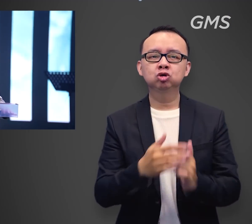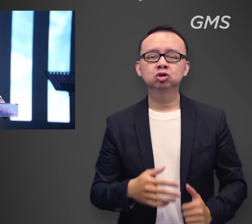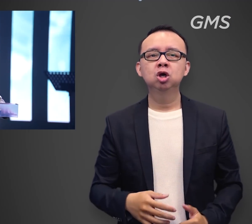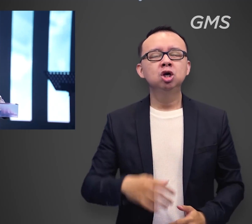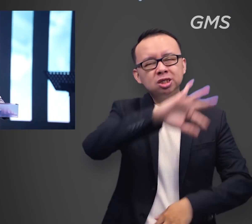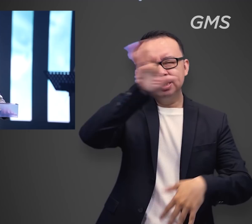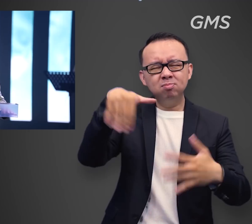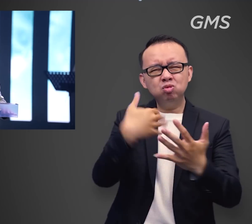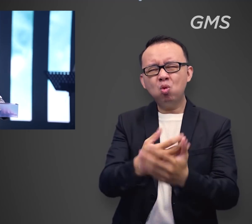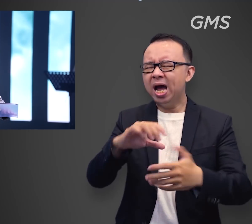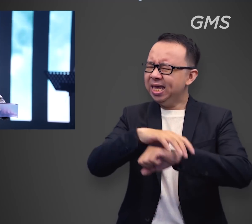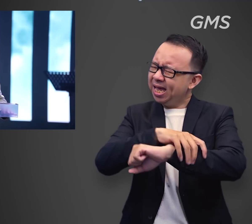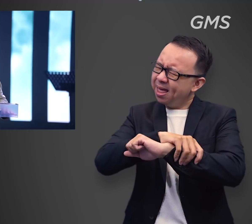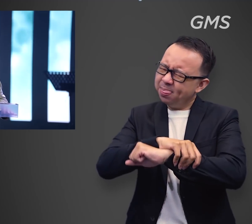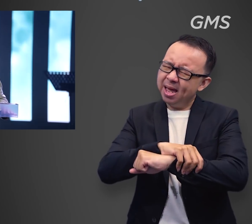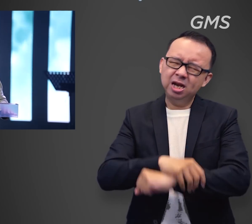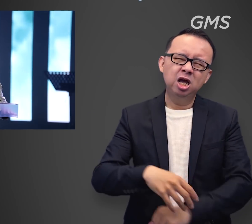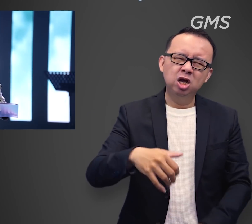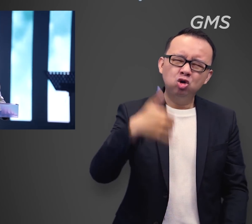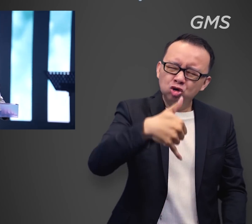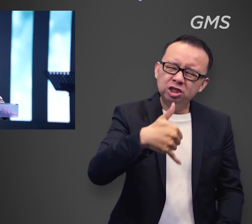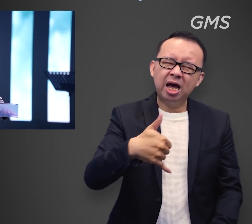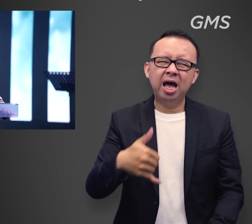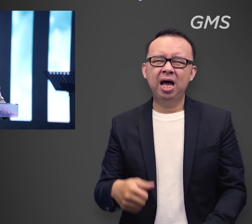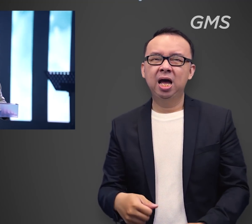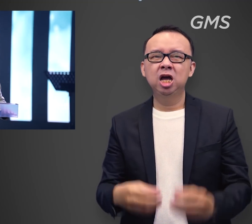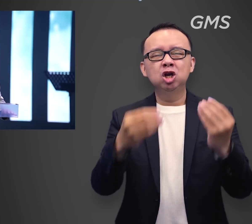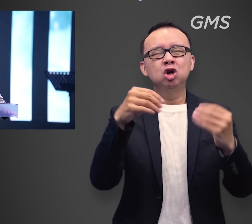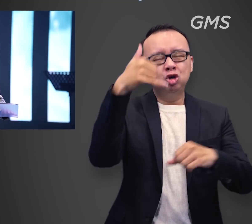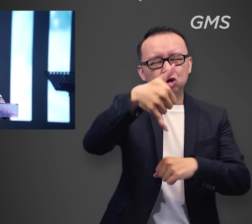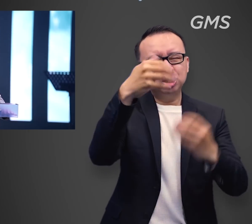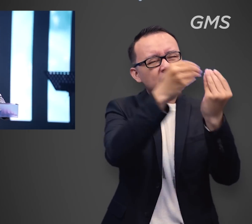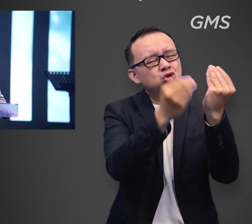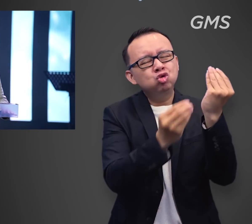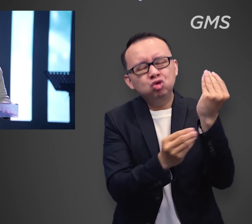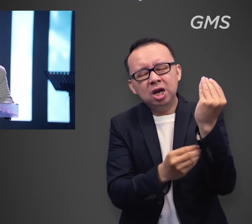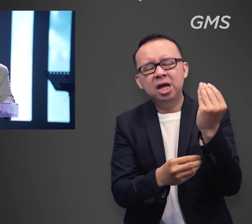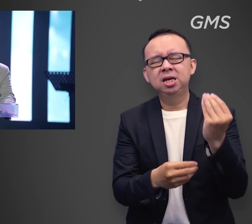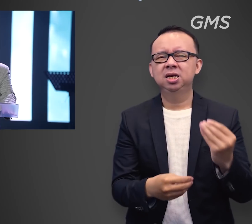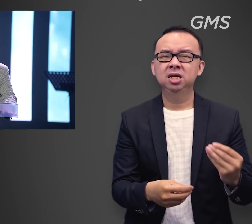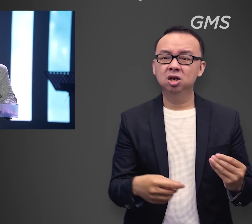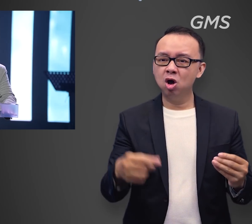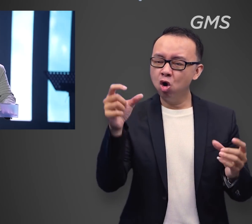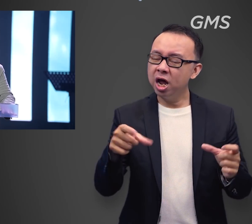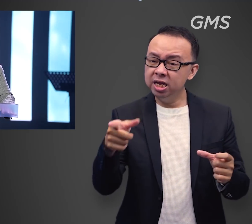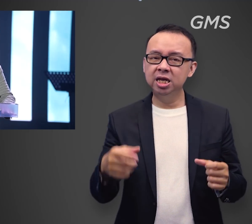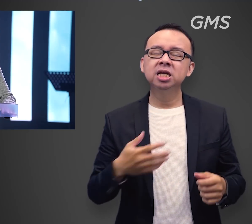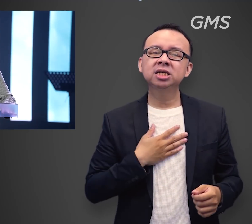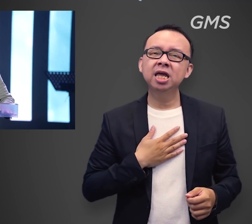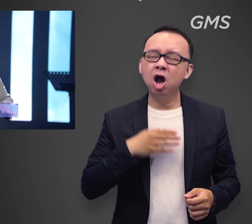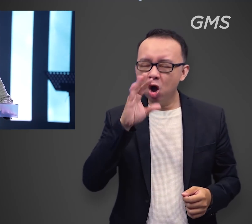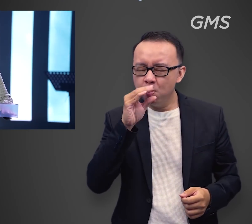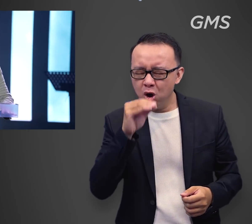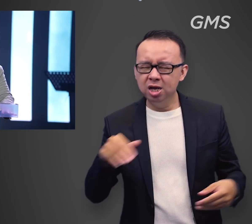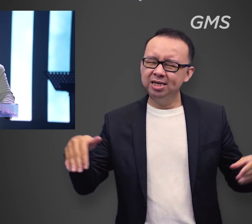bentuk ikatan dosa, kutuk nenek moyang atau kutuk dosa yang mengikat kehidupan orang-orang ini. Aku berkata sekarang